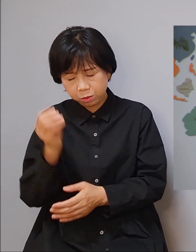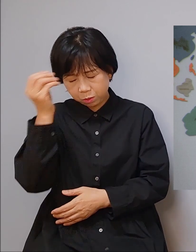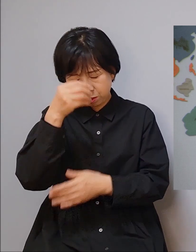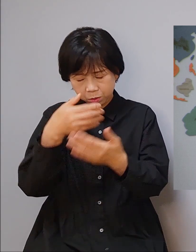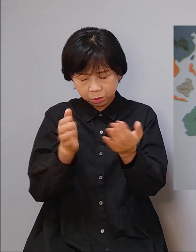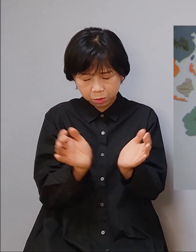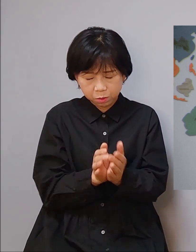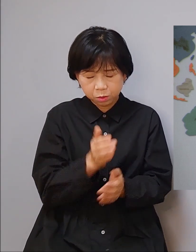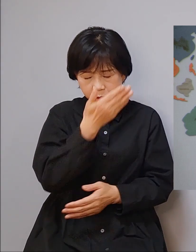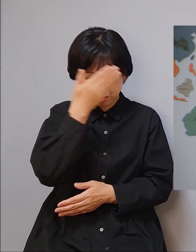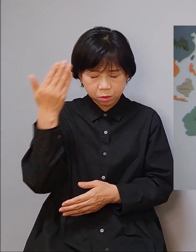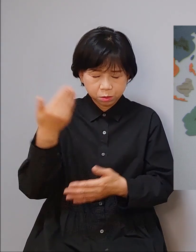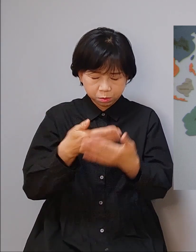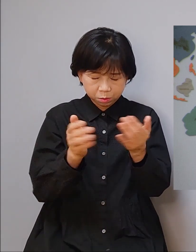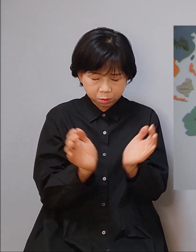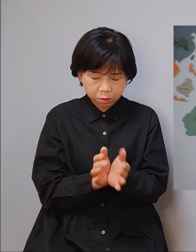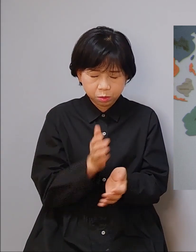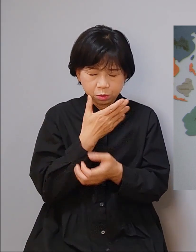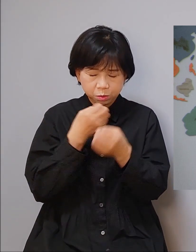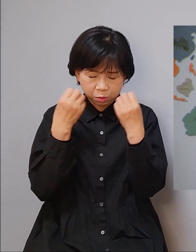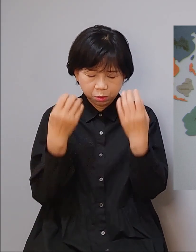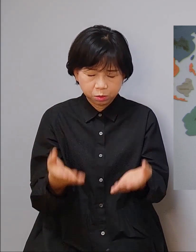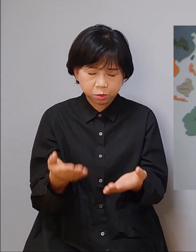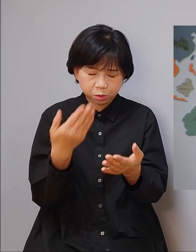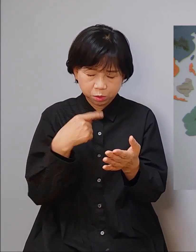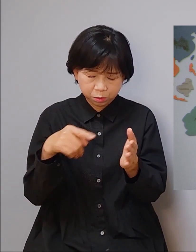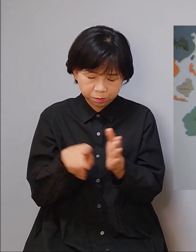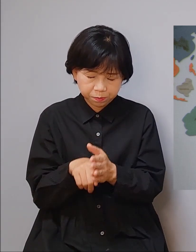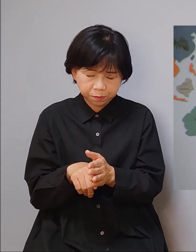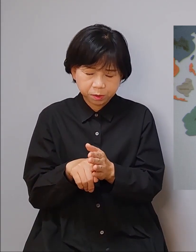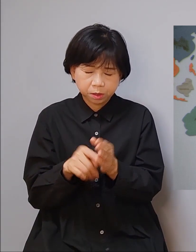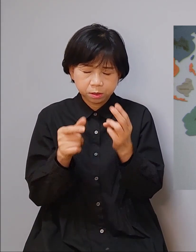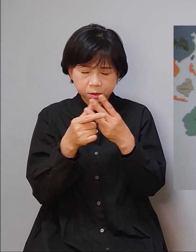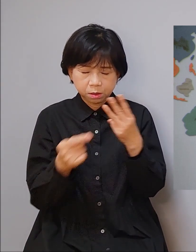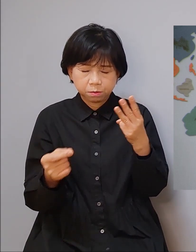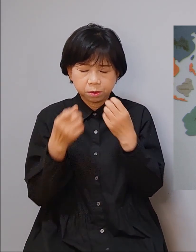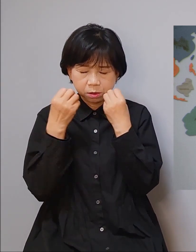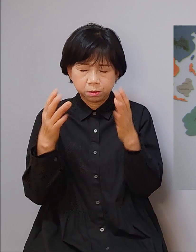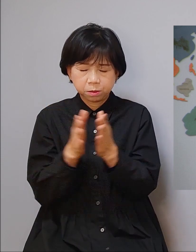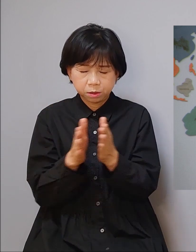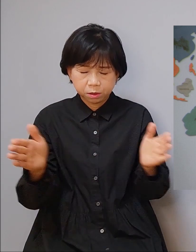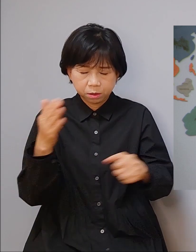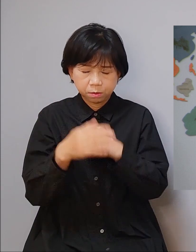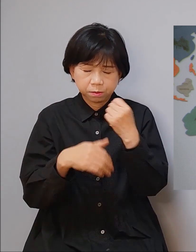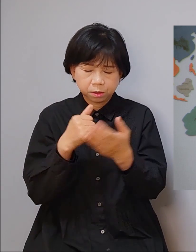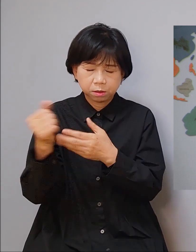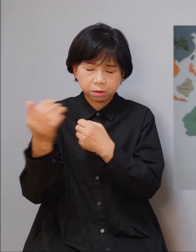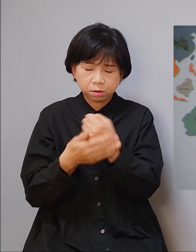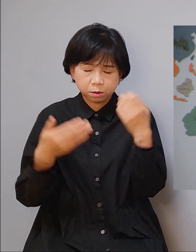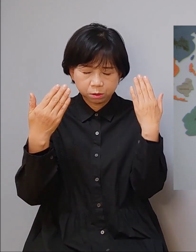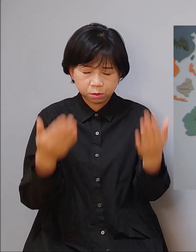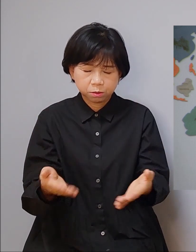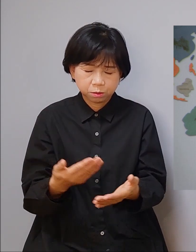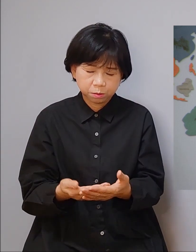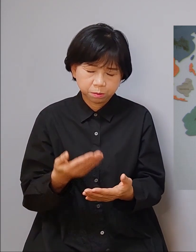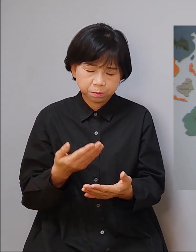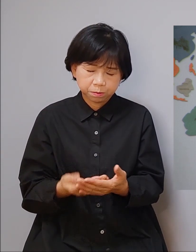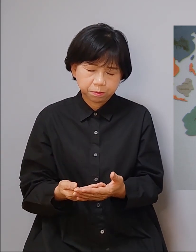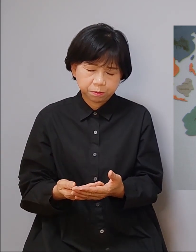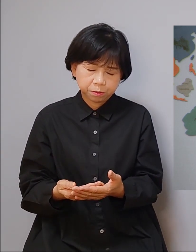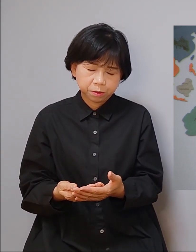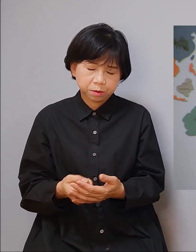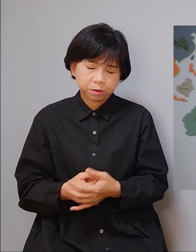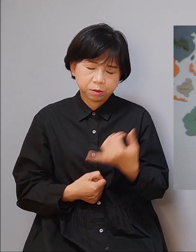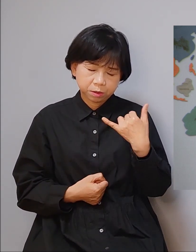축복하여 주실 줄 믿습니다. 3월 달에 이제 새로운 출발을 할 텐데 하나님의 은혜 내려 주시옵소서. 우리